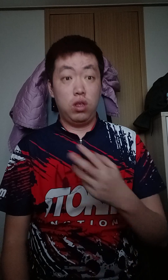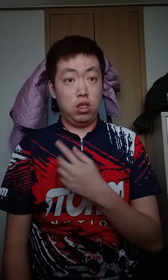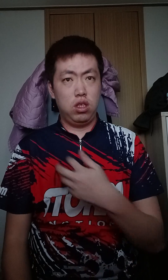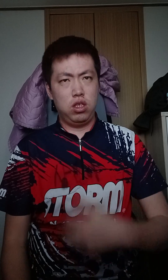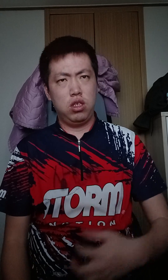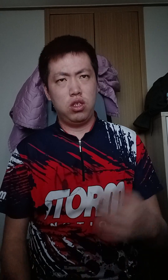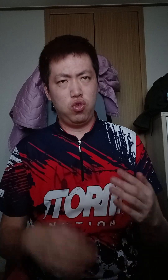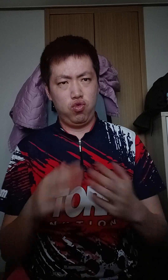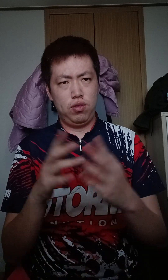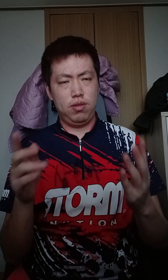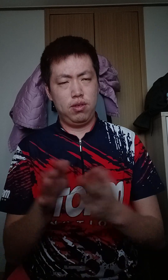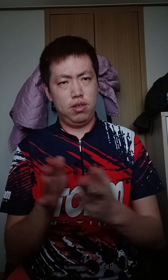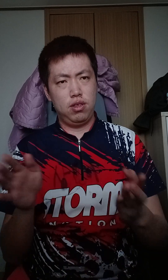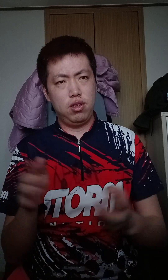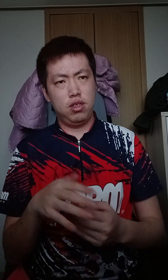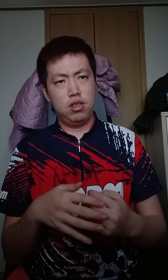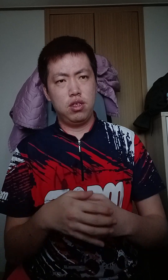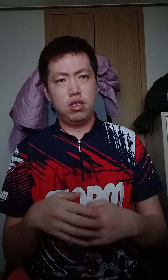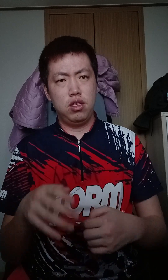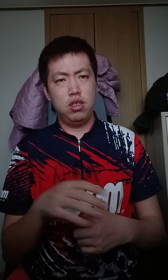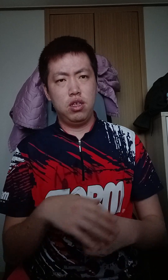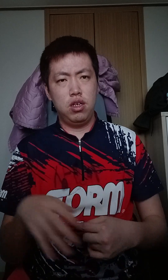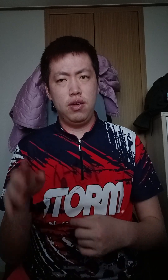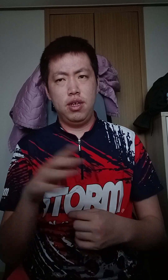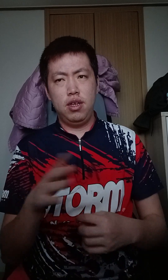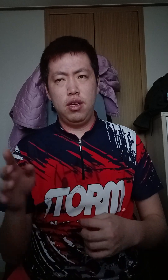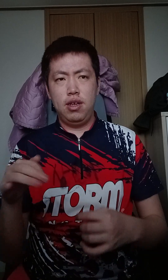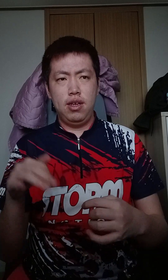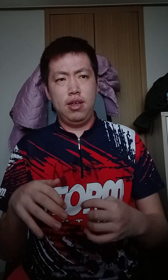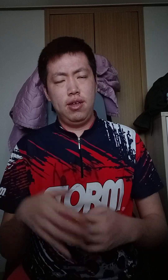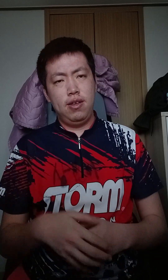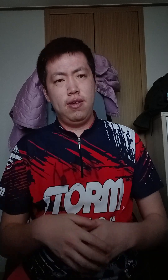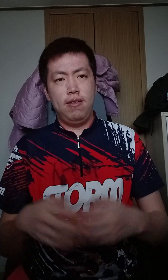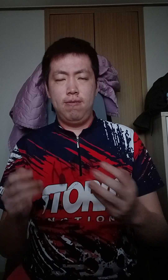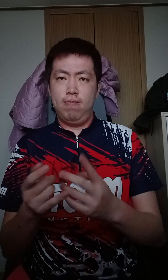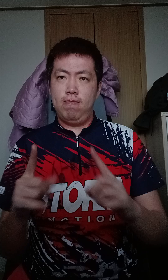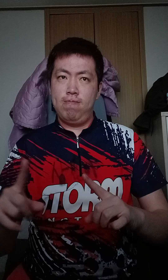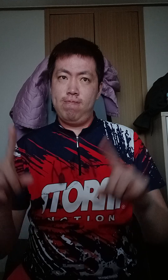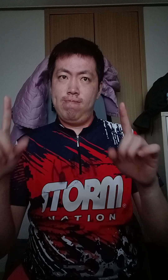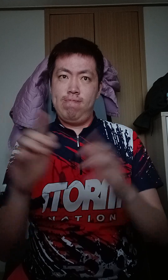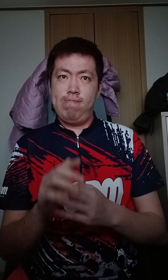출입문들이 터치 자동문들이 점수가 낮게 나오더라도 다른 데서 점수가 높은 점수를